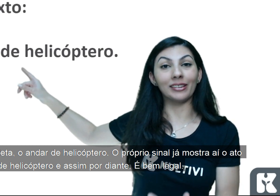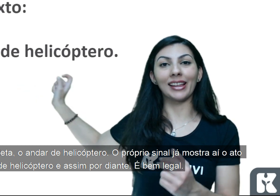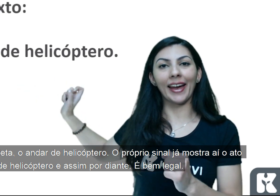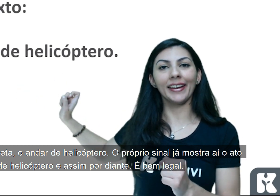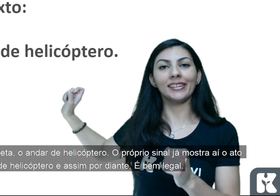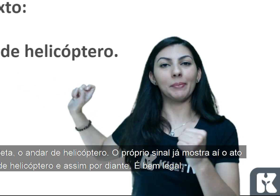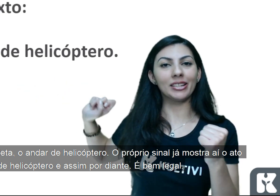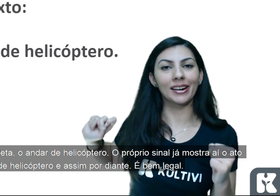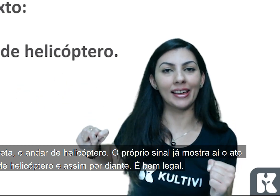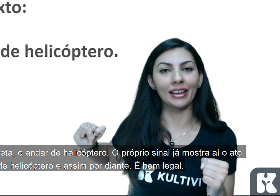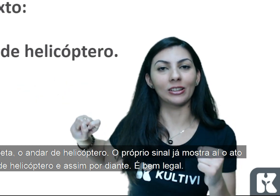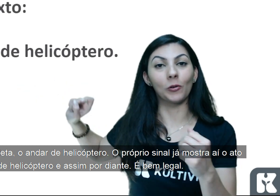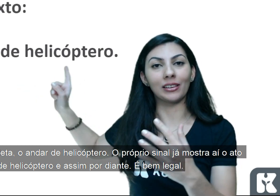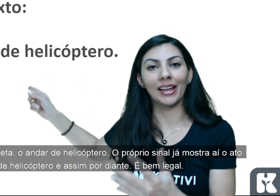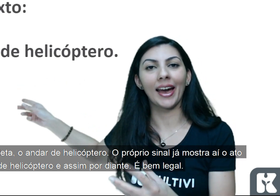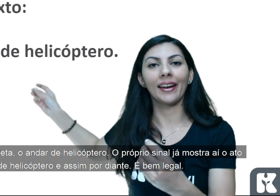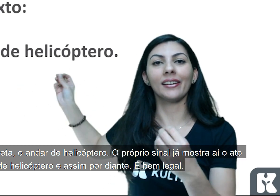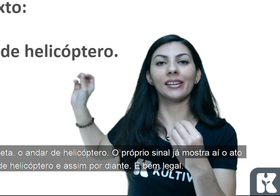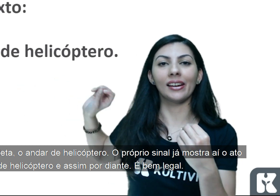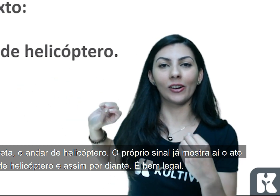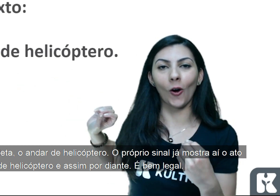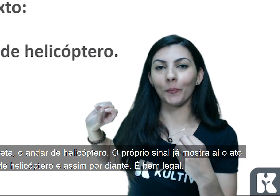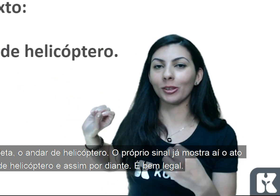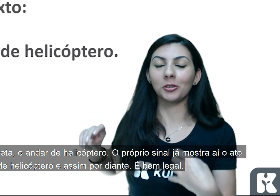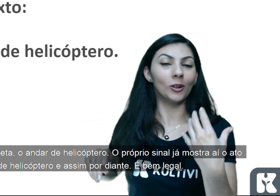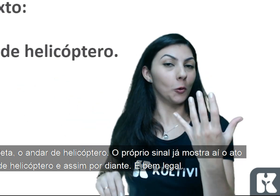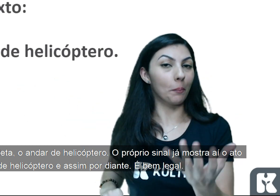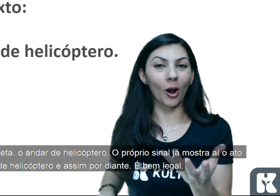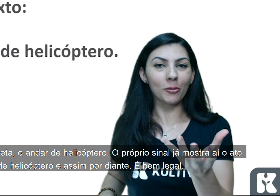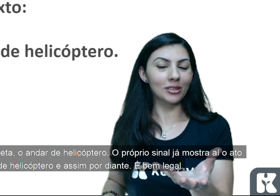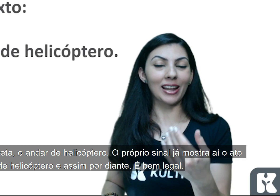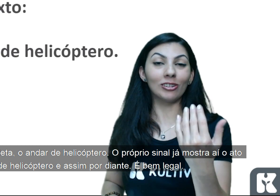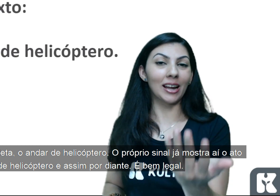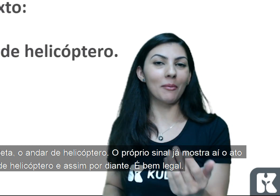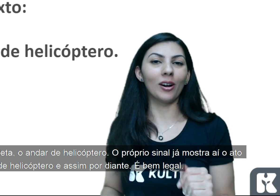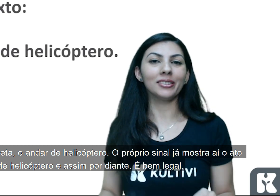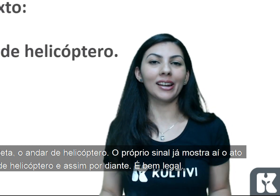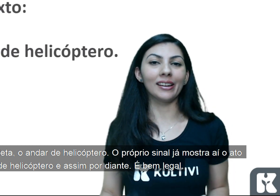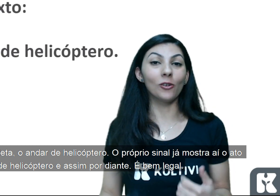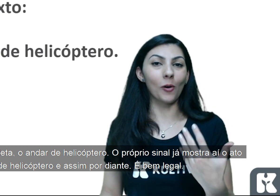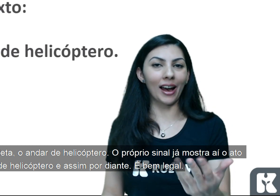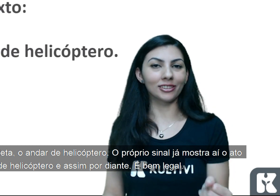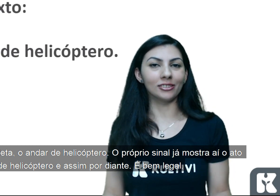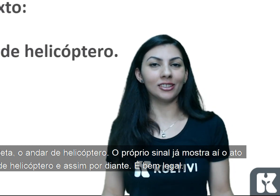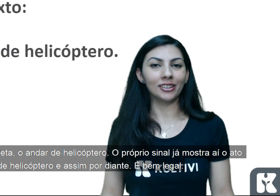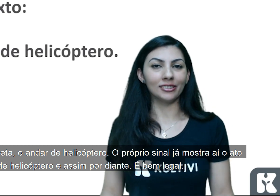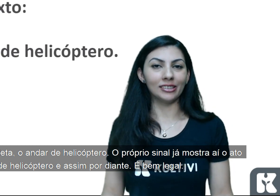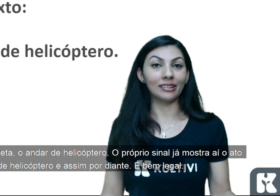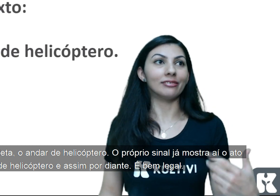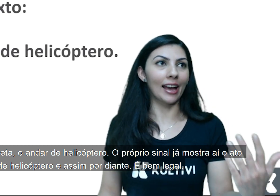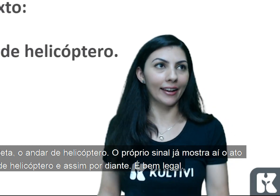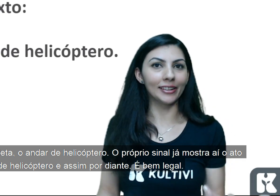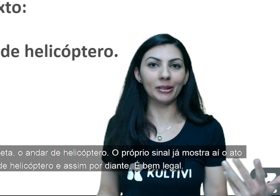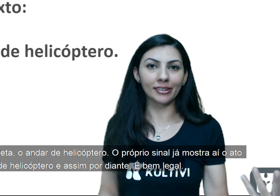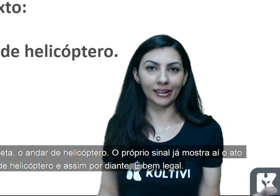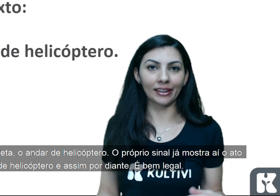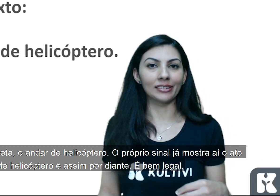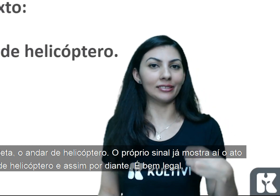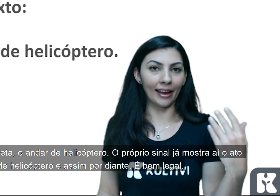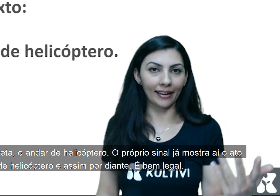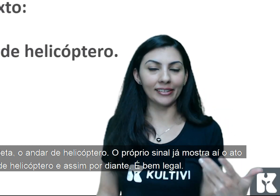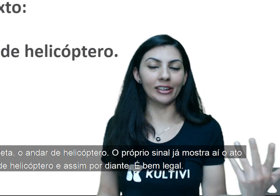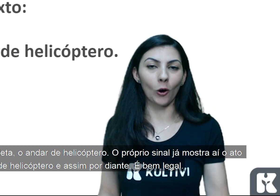O andar de bicicleta, o andar de helicóptero. O próprio sinal já mostra aí o ato de andar de